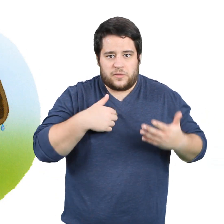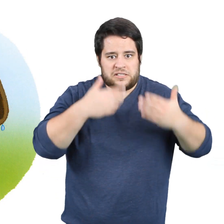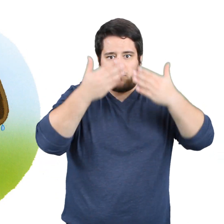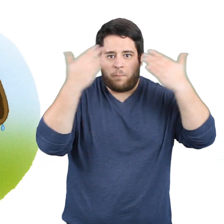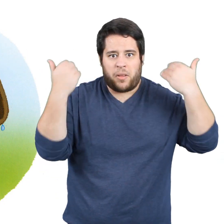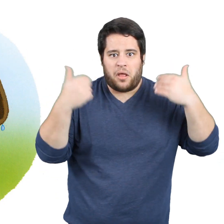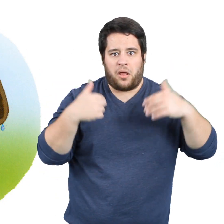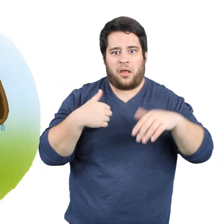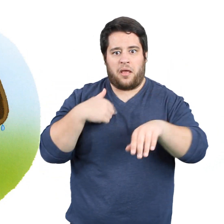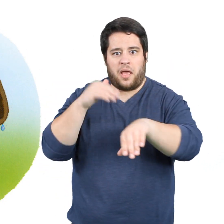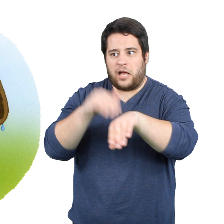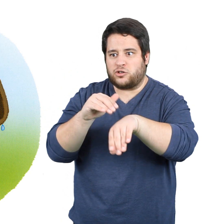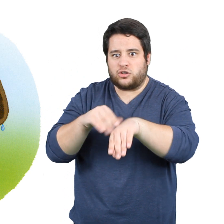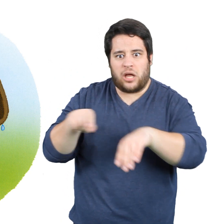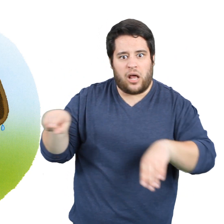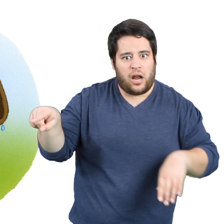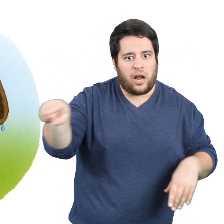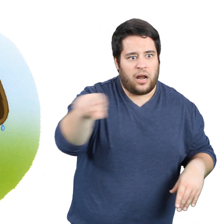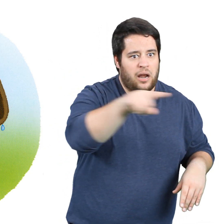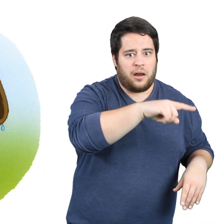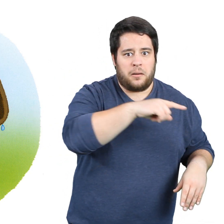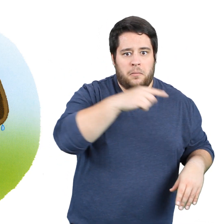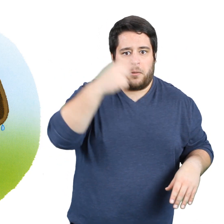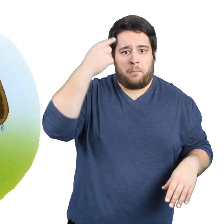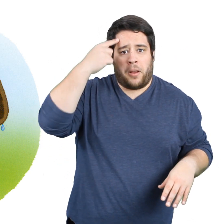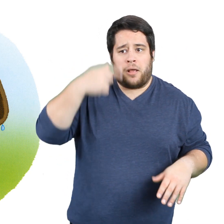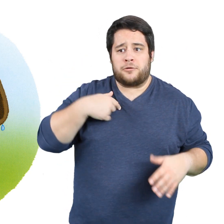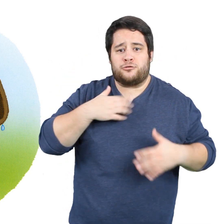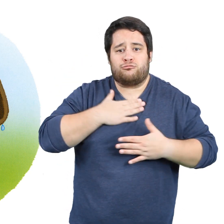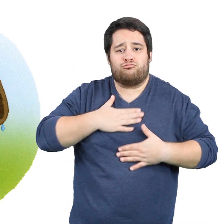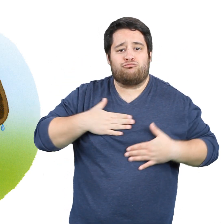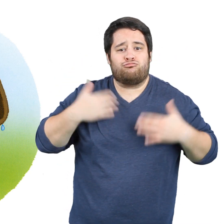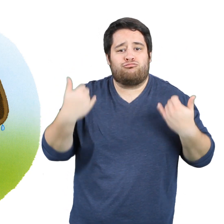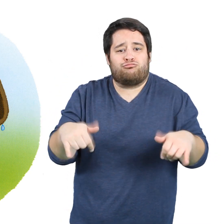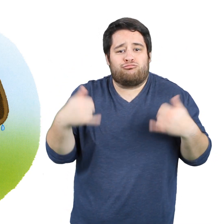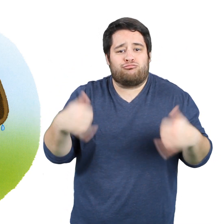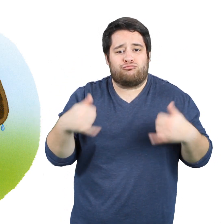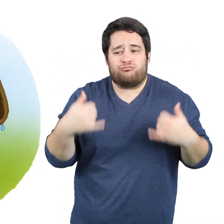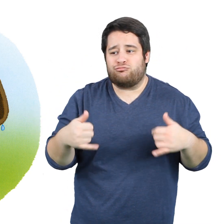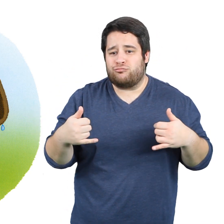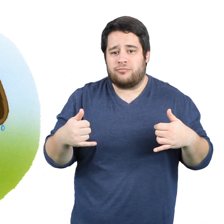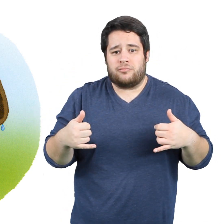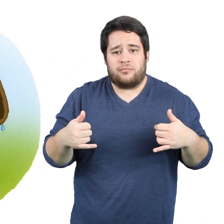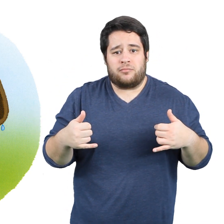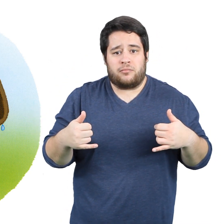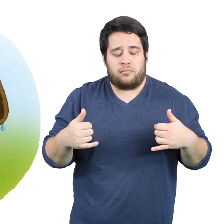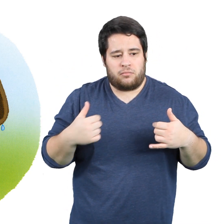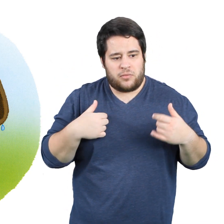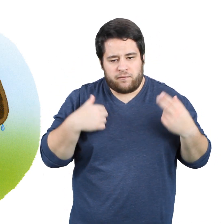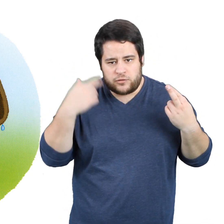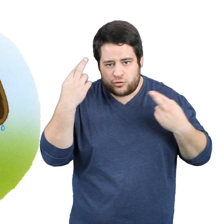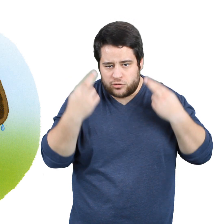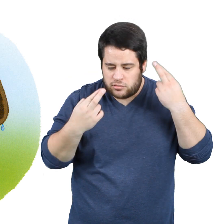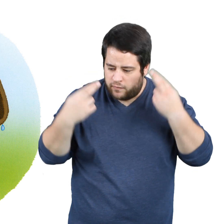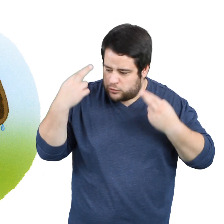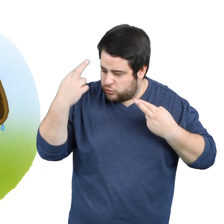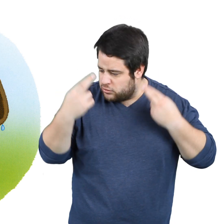Je ne savais pas que ça vous irritait autant, car je ne pensais qu'à m'amuser.